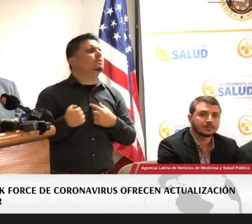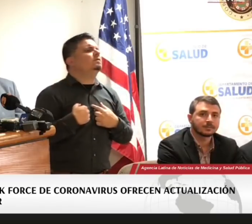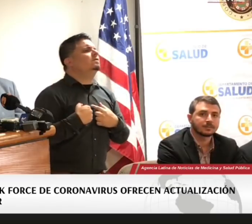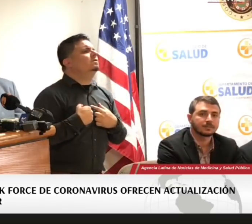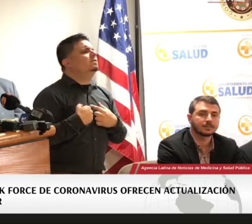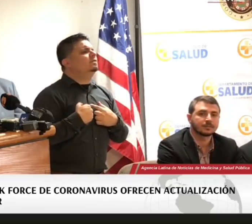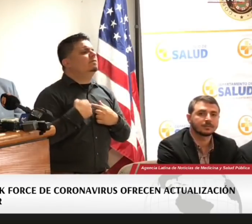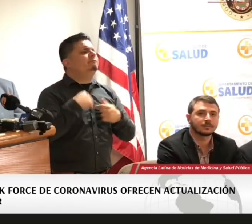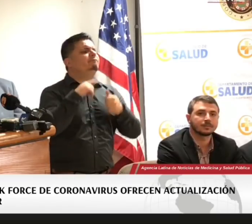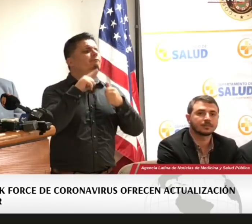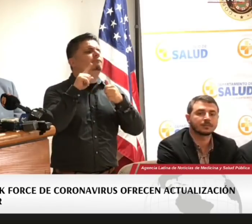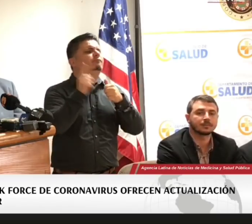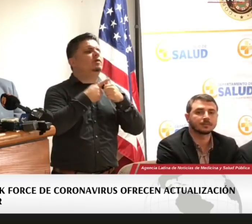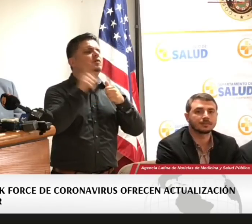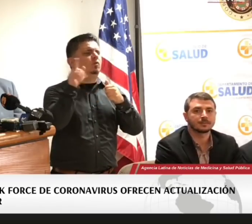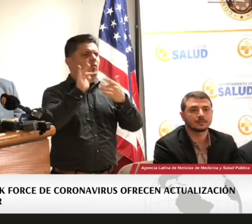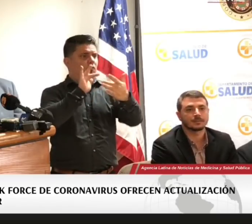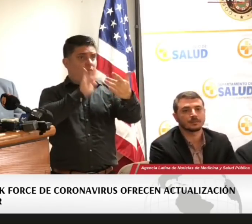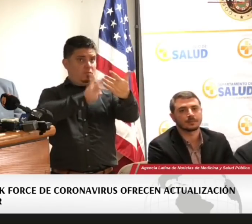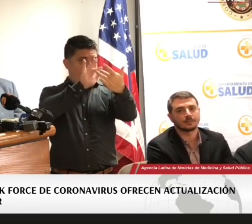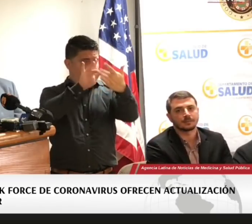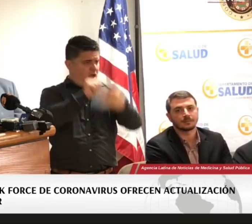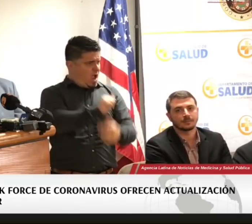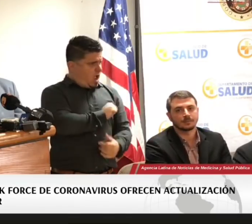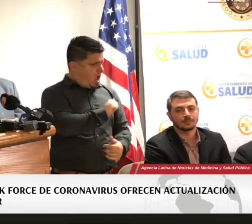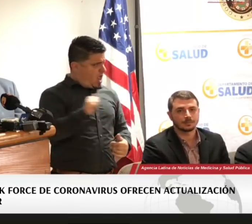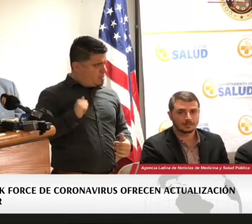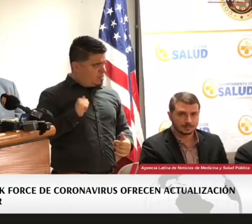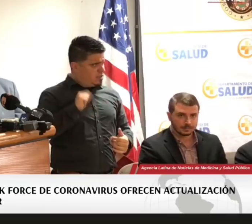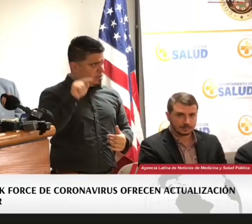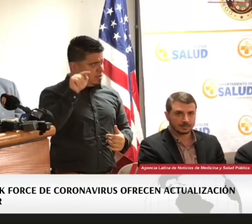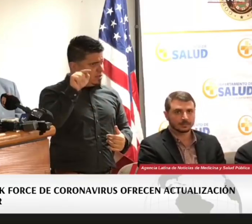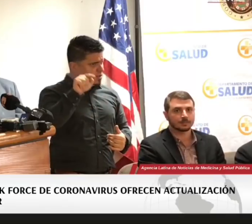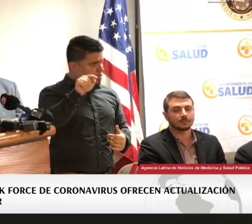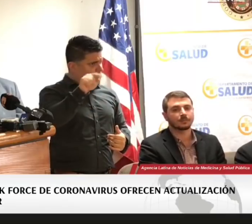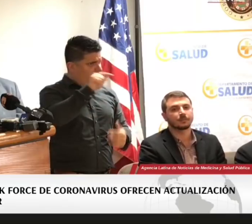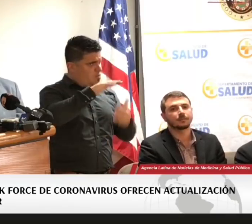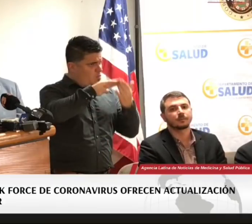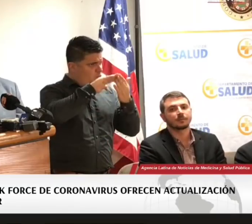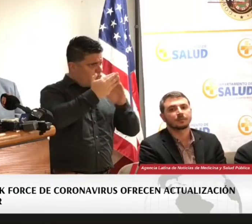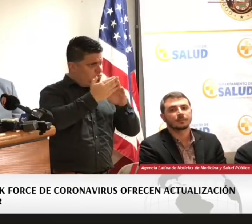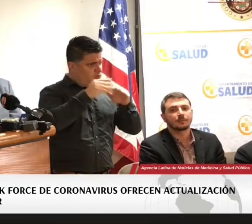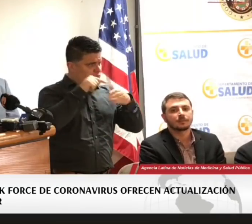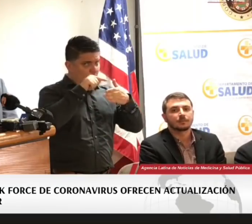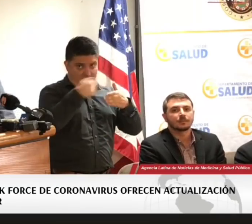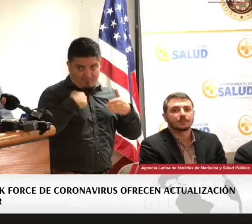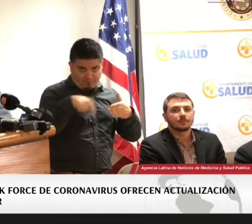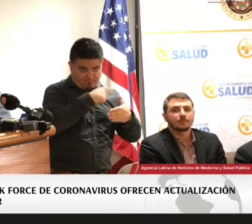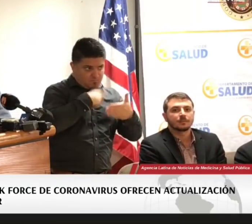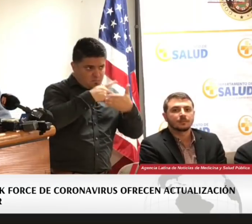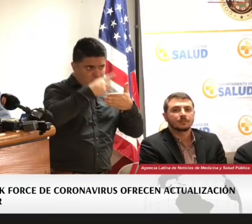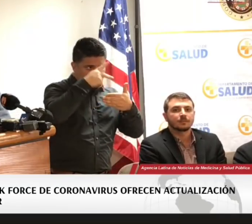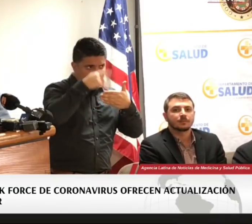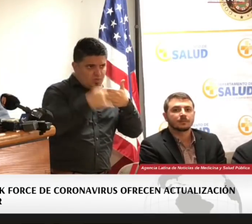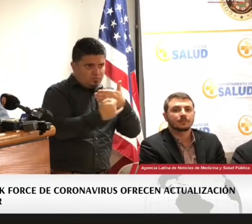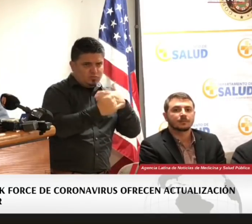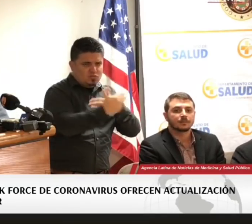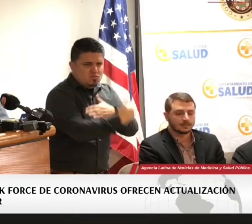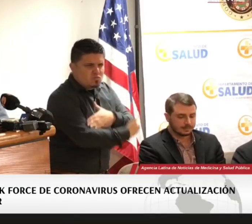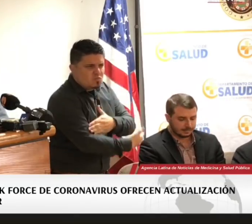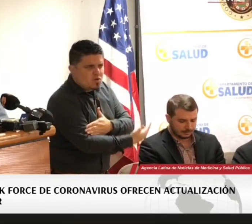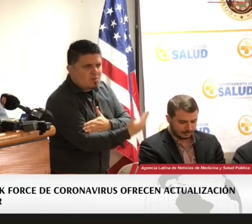los alcaldes, porque los municipios tienen unos programas que recogen todas las mañanas a los viejitos y los